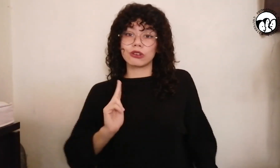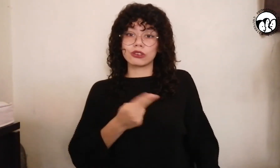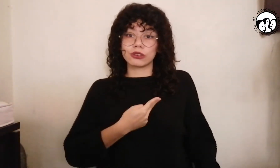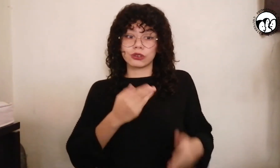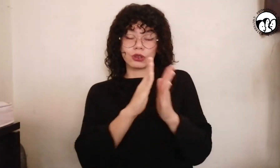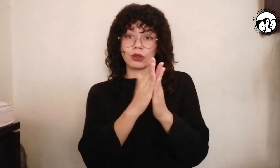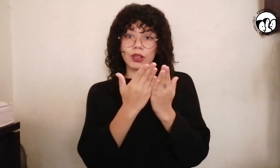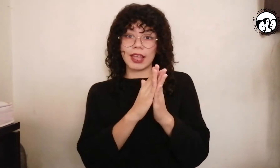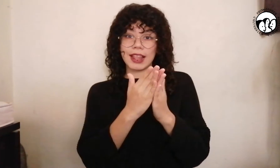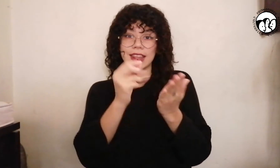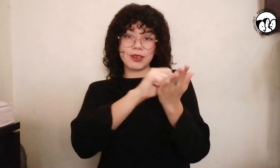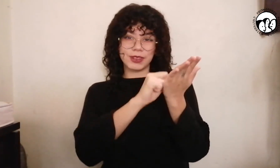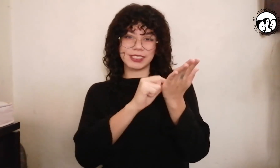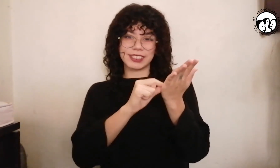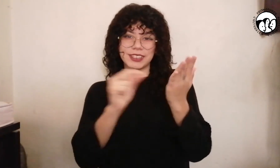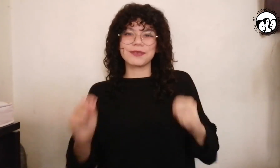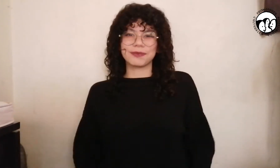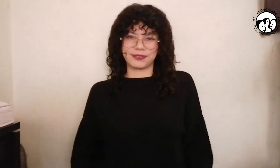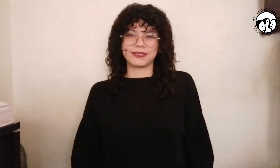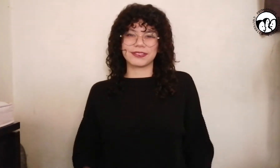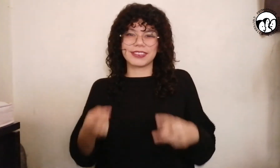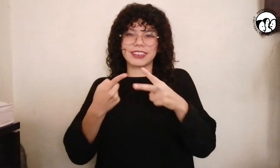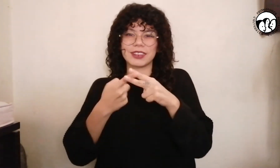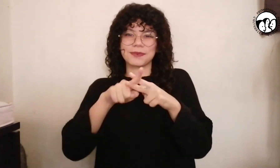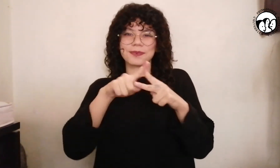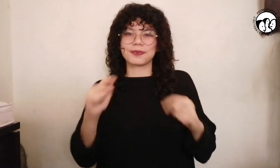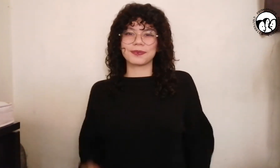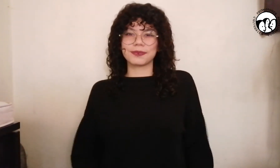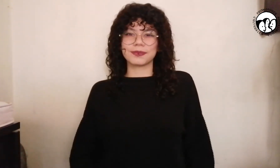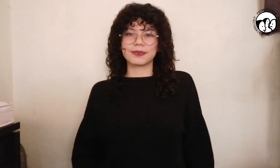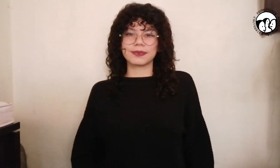Ahora esto lo escribiremos en nuestro herbario. Comencemos.